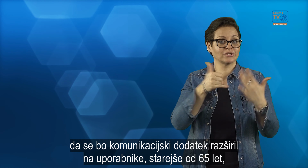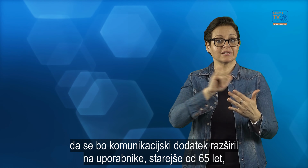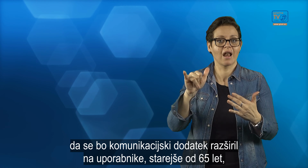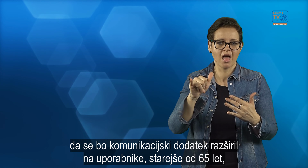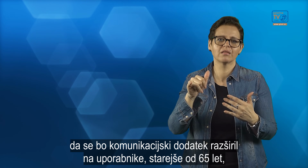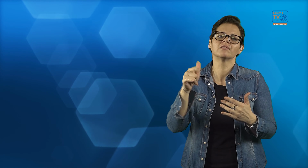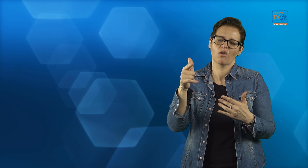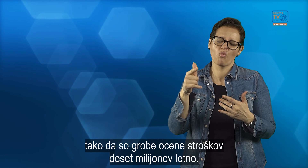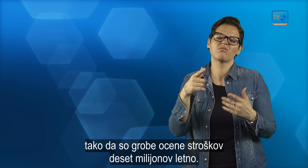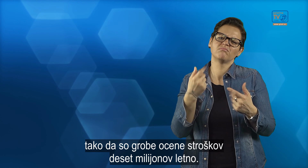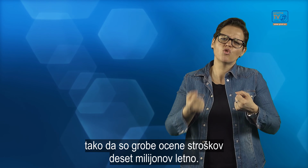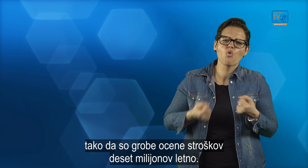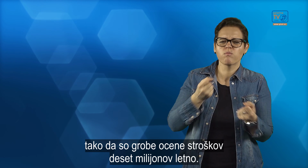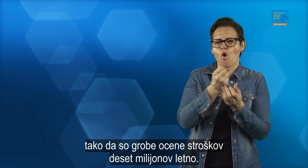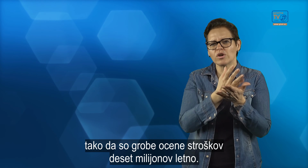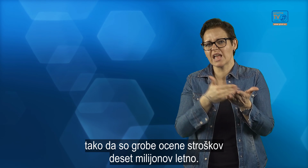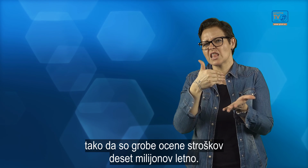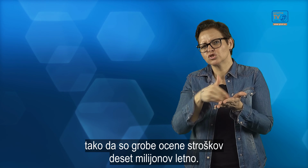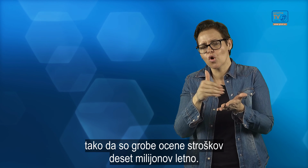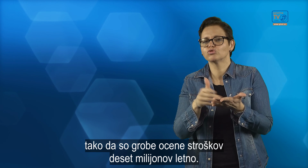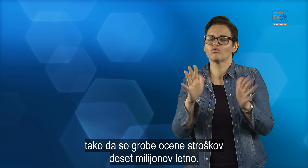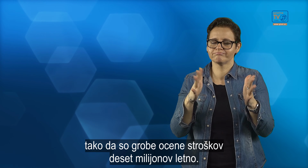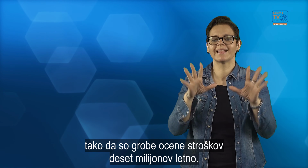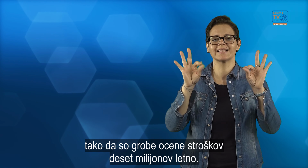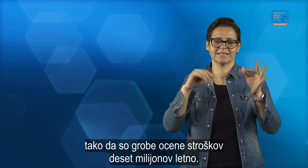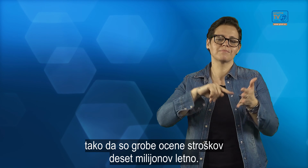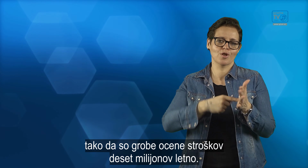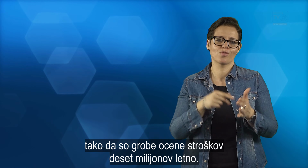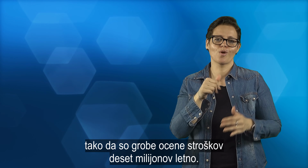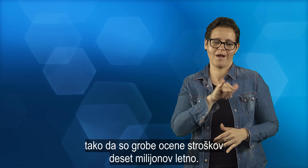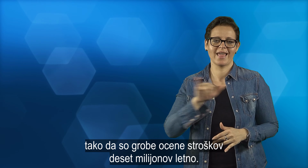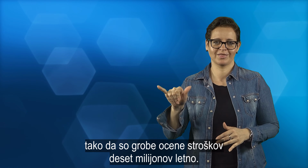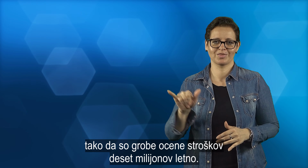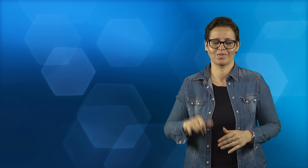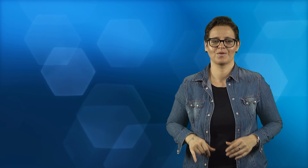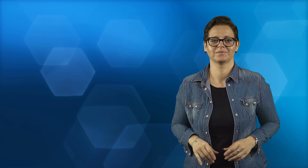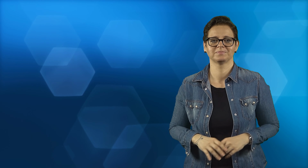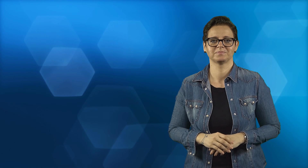65 let, tako da so grobe ocene stroškov 10 milijonov evrov letno.